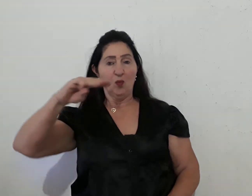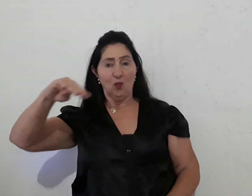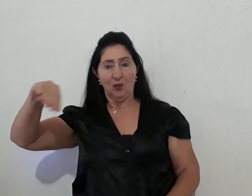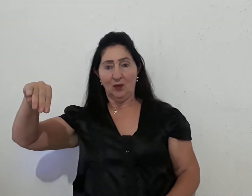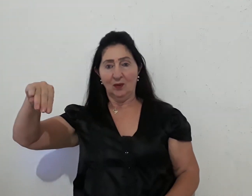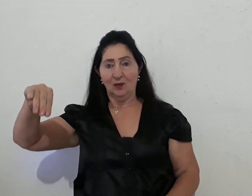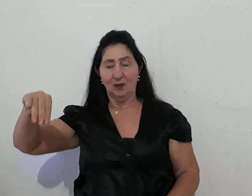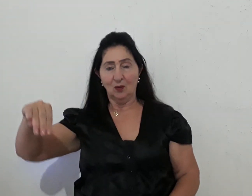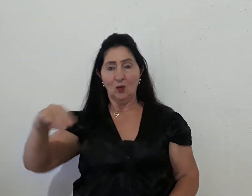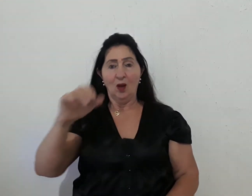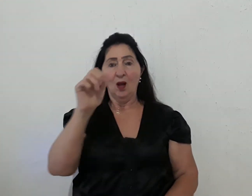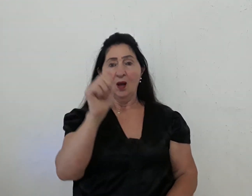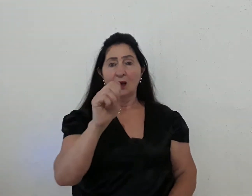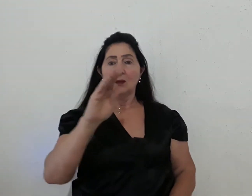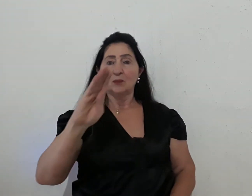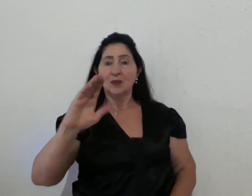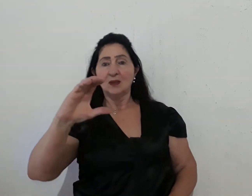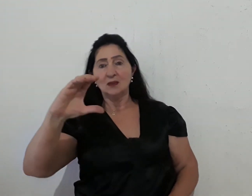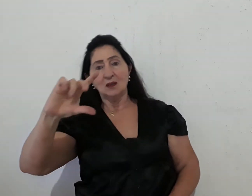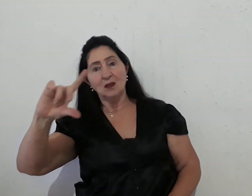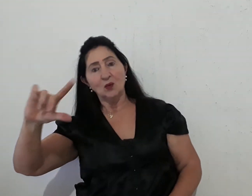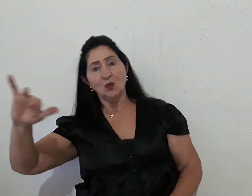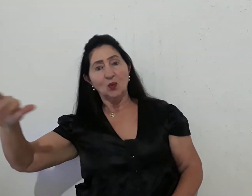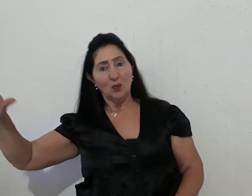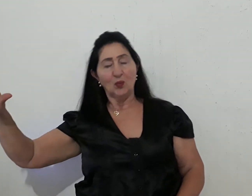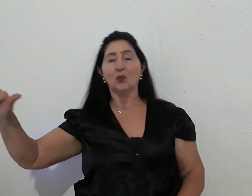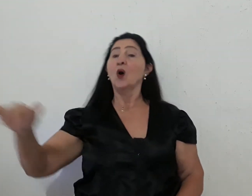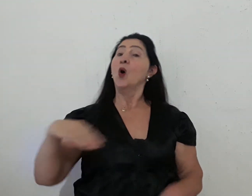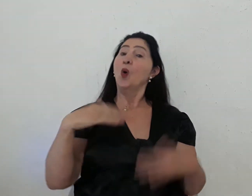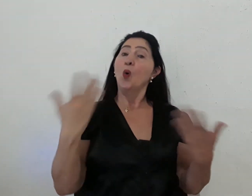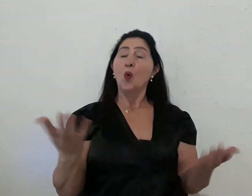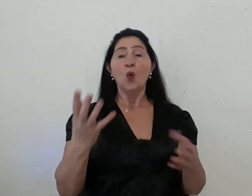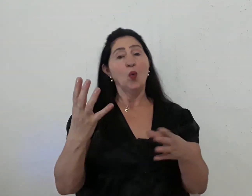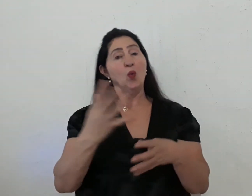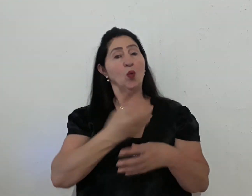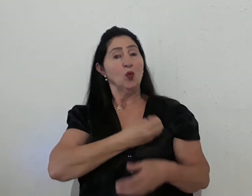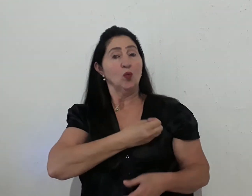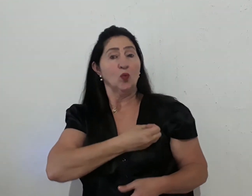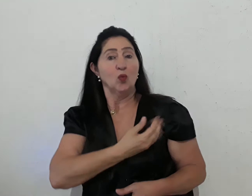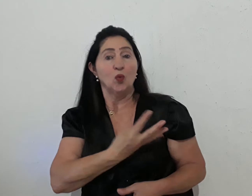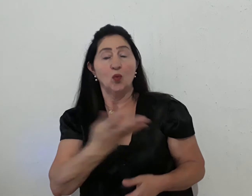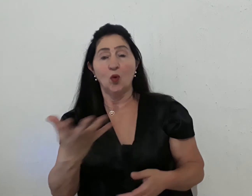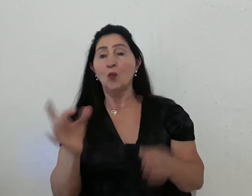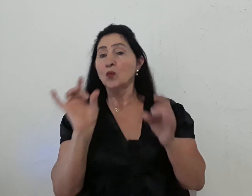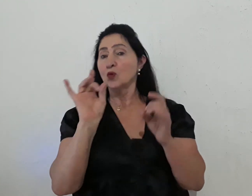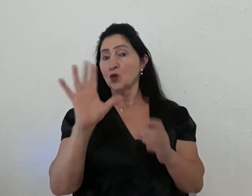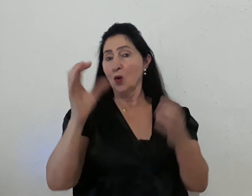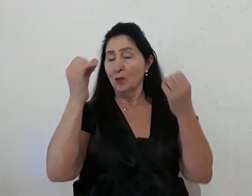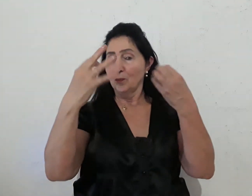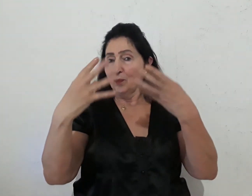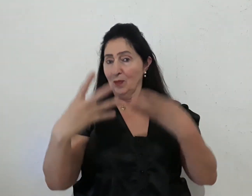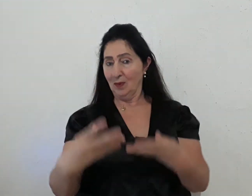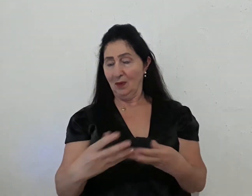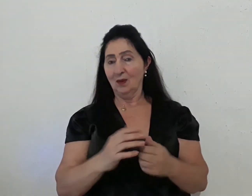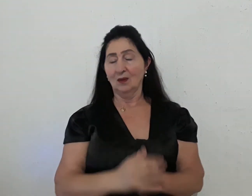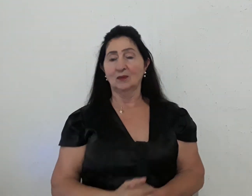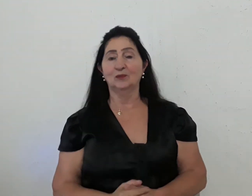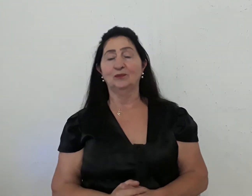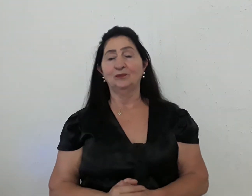do alfabeto manual ou os números, mas são parte de uma descrição. Por exemplo,